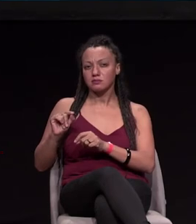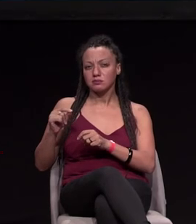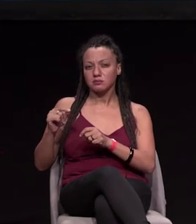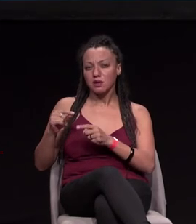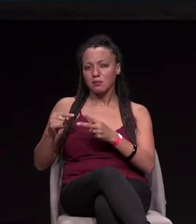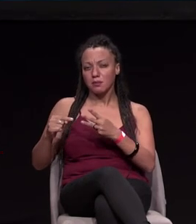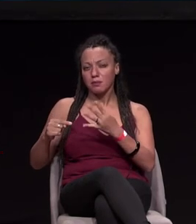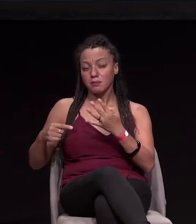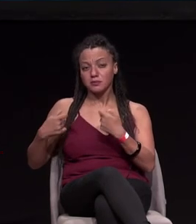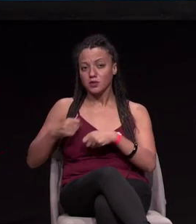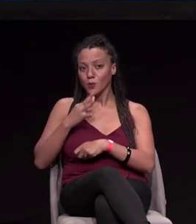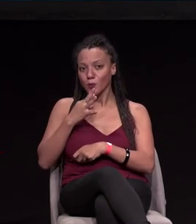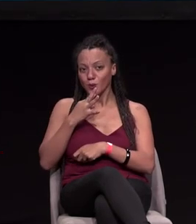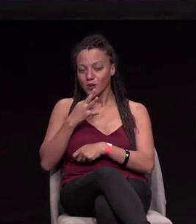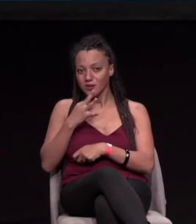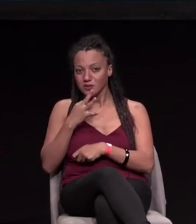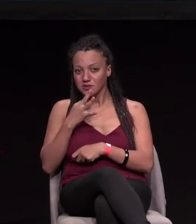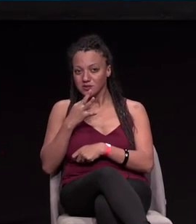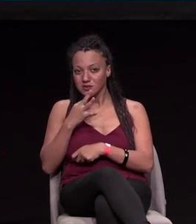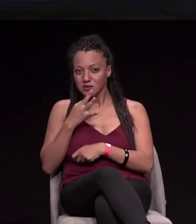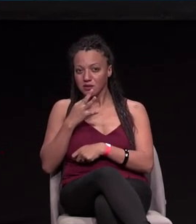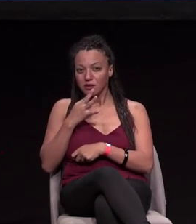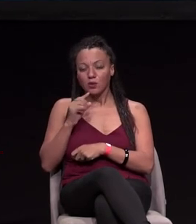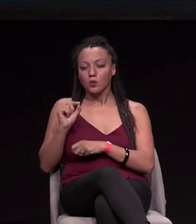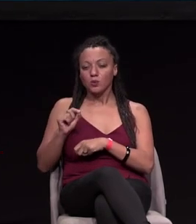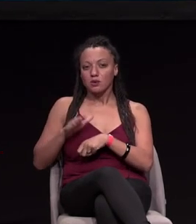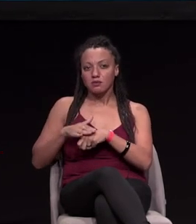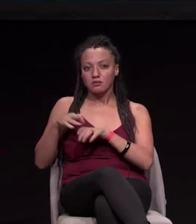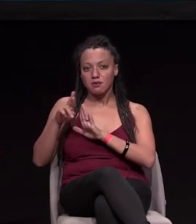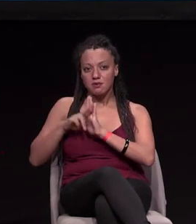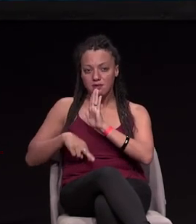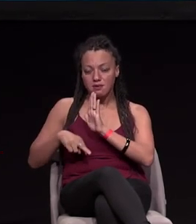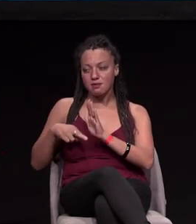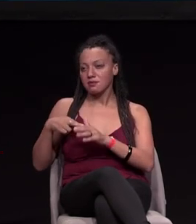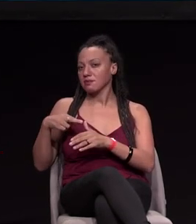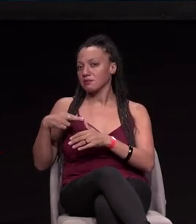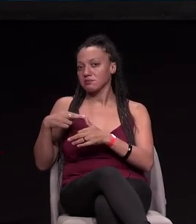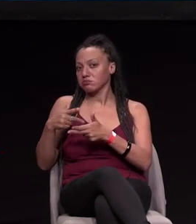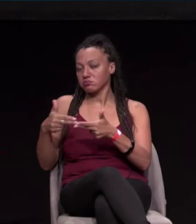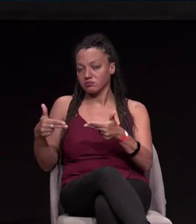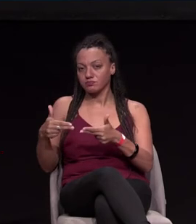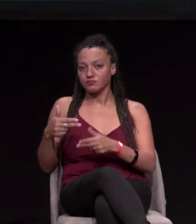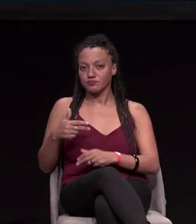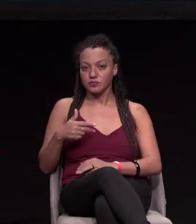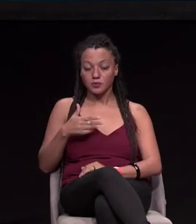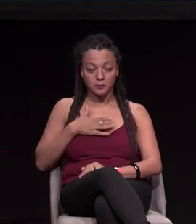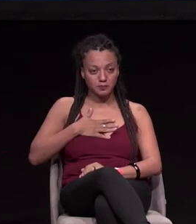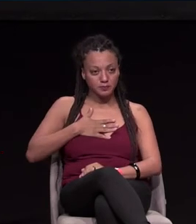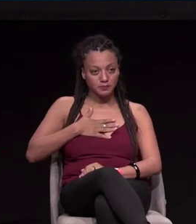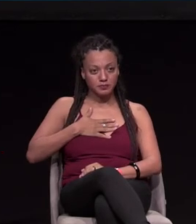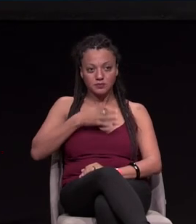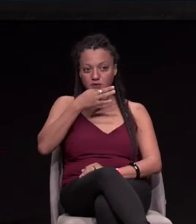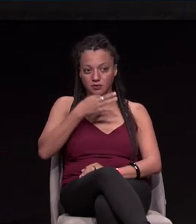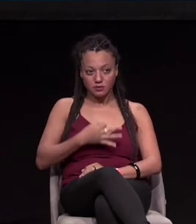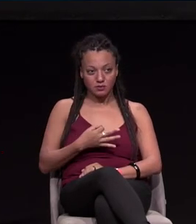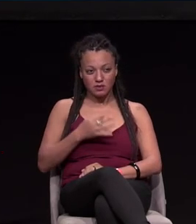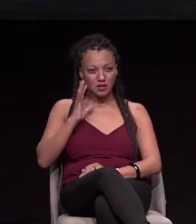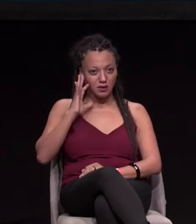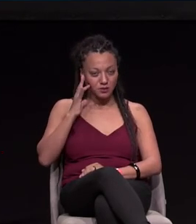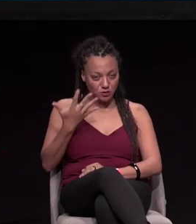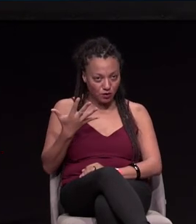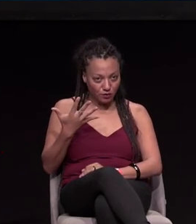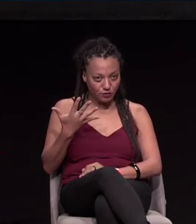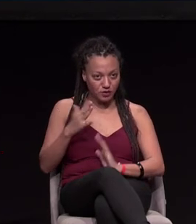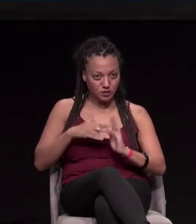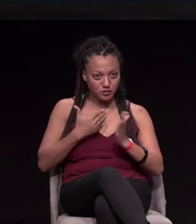sua ea do orixá né os preceitos tal então eu acredito que é a saída ela